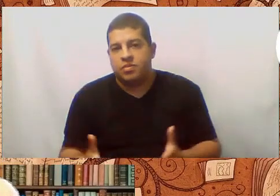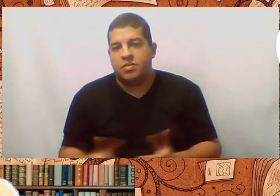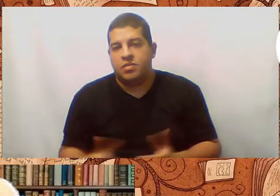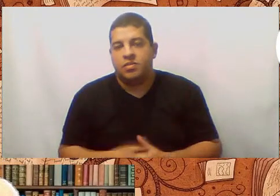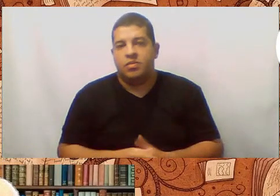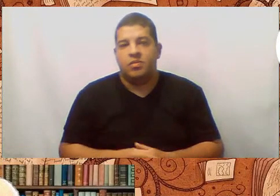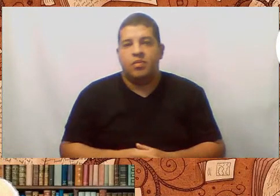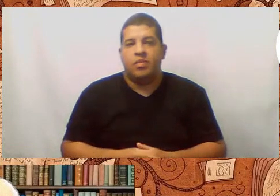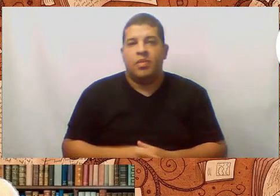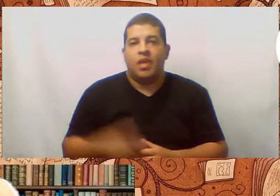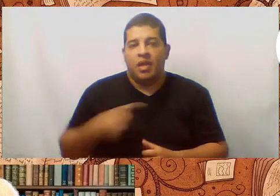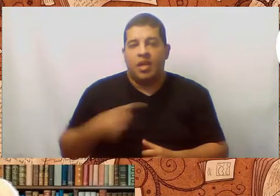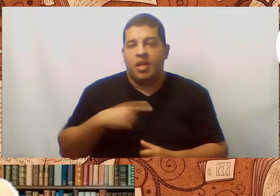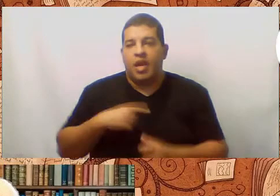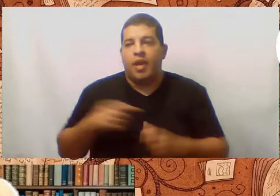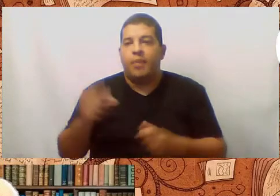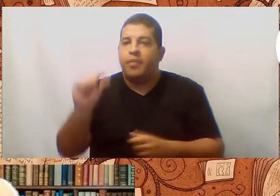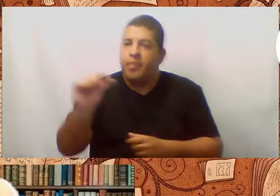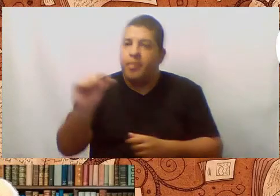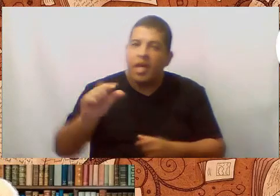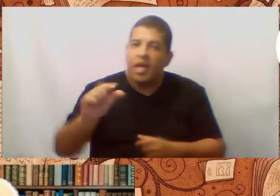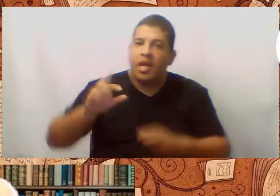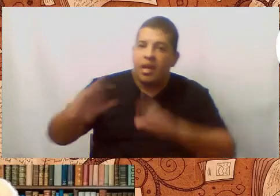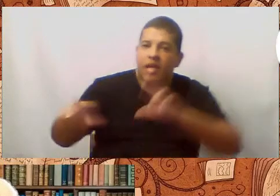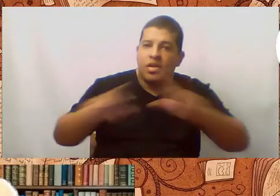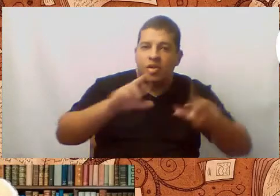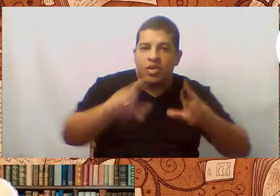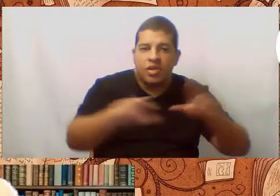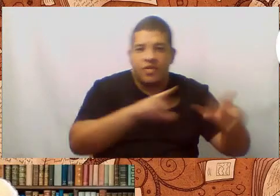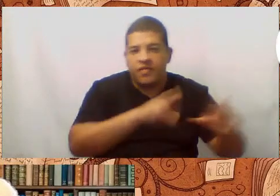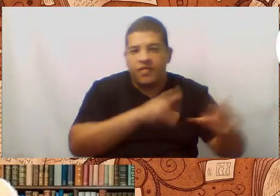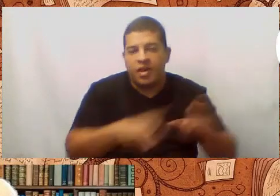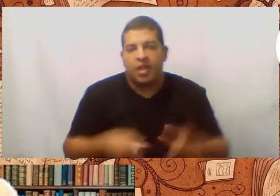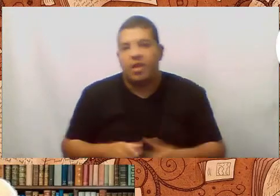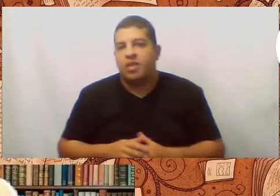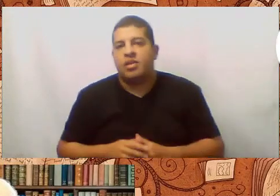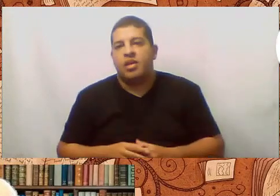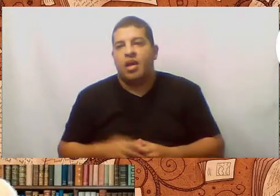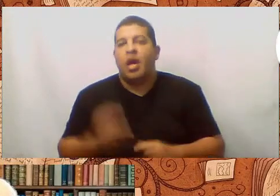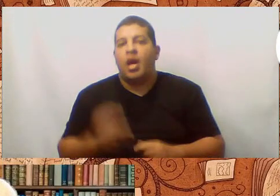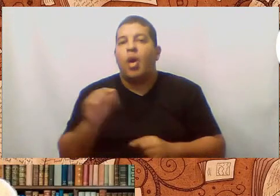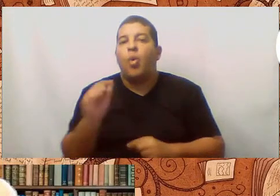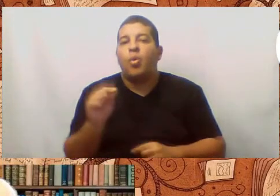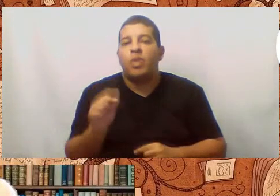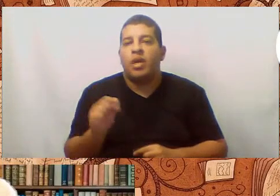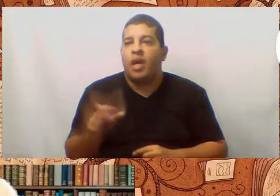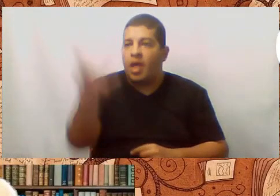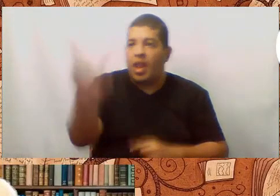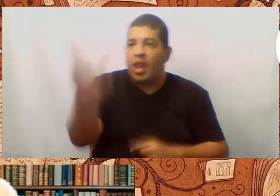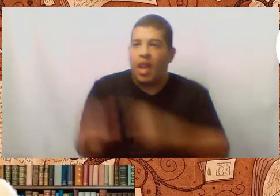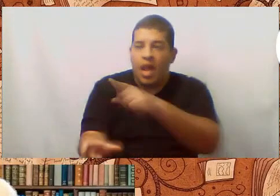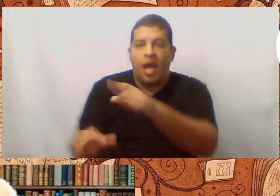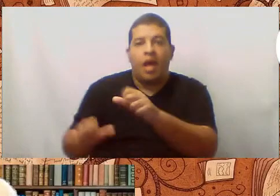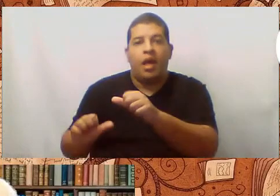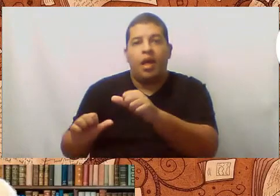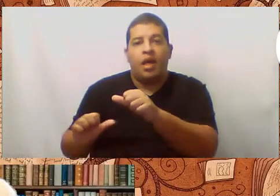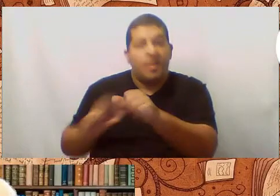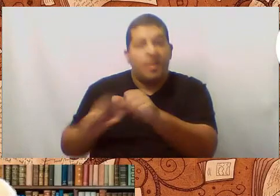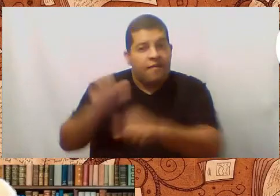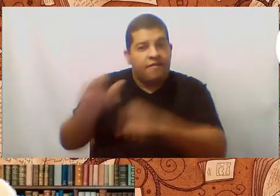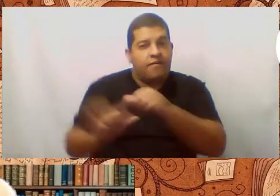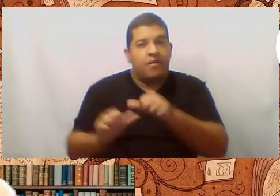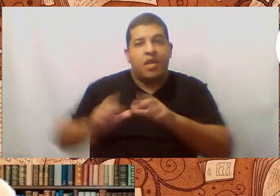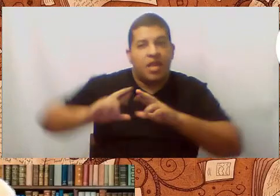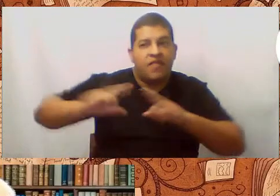das pequenas diferenças. De eu transformar o outro como diferente, no inimigo ou no